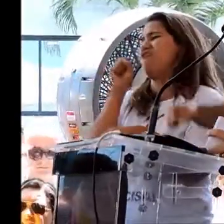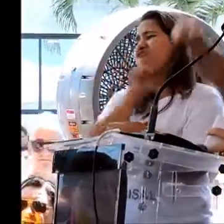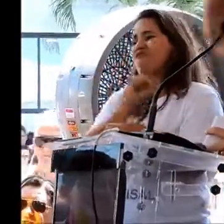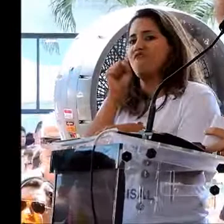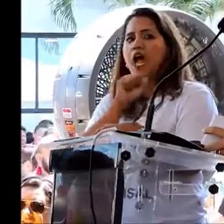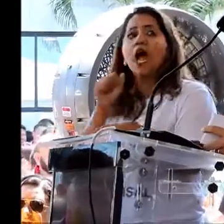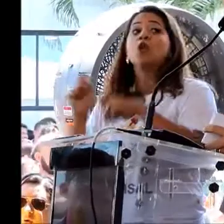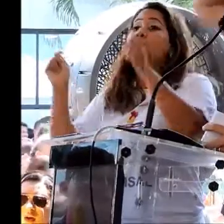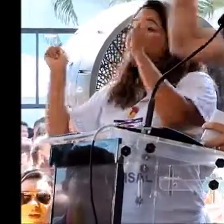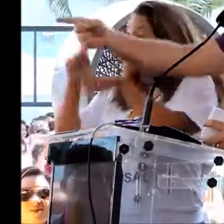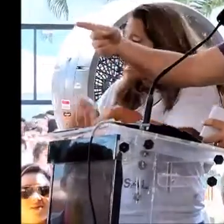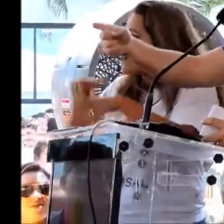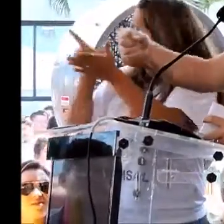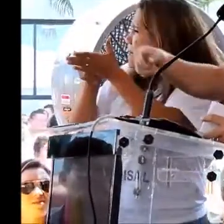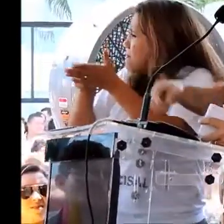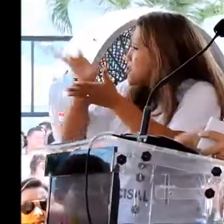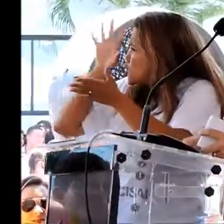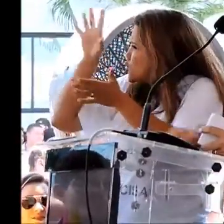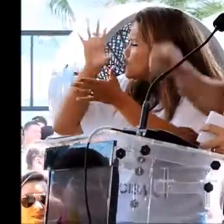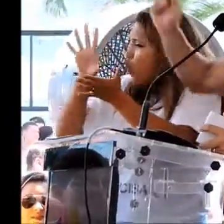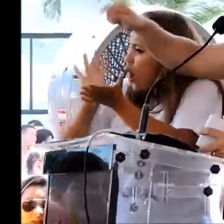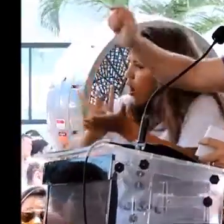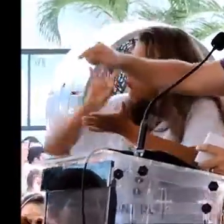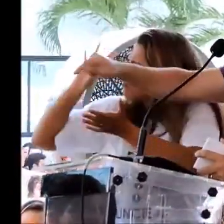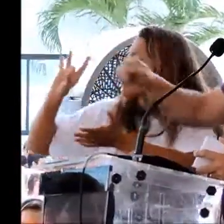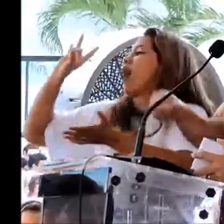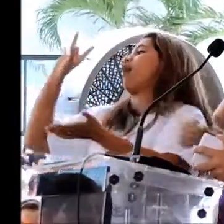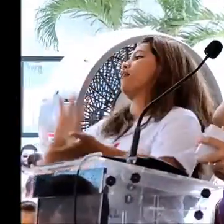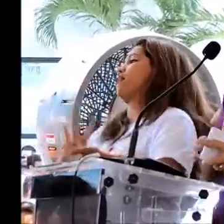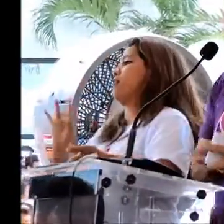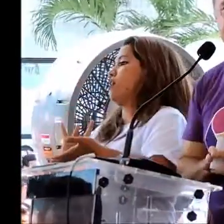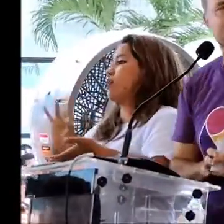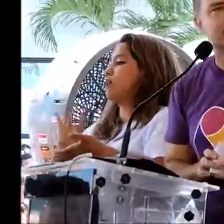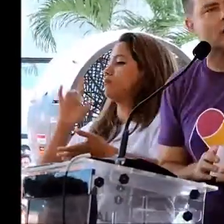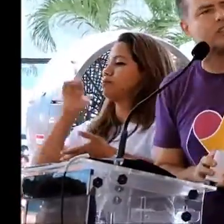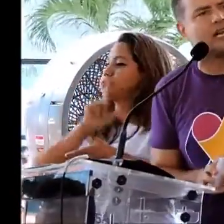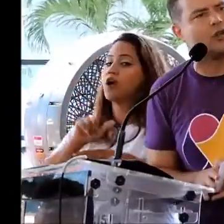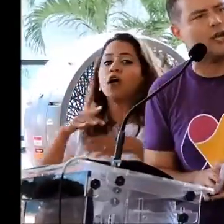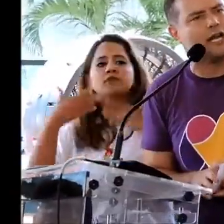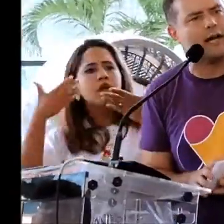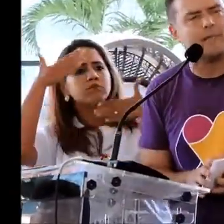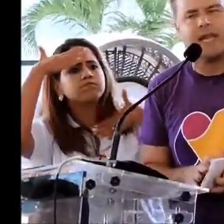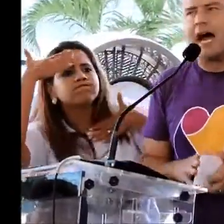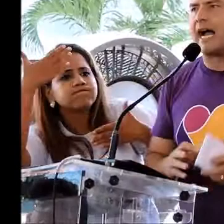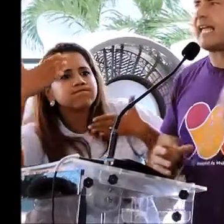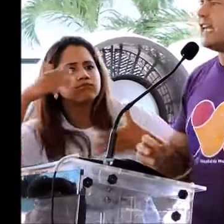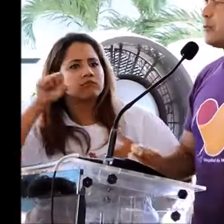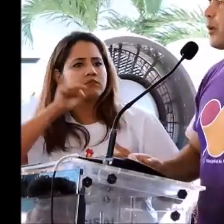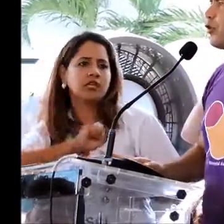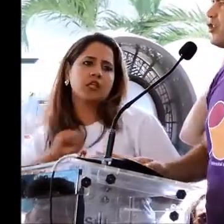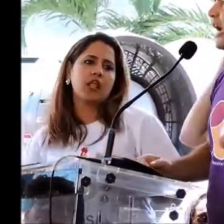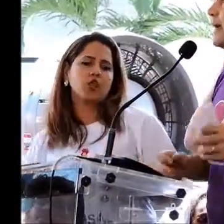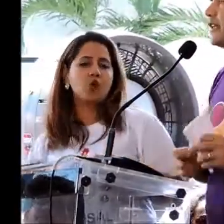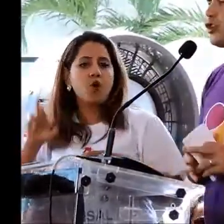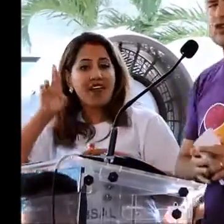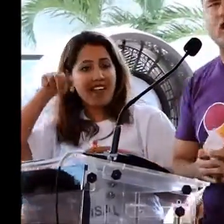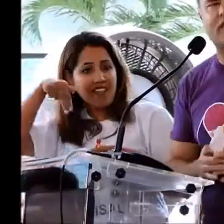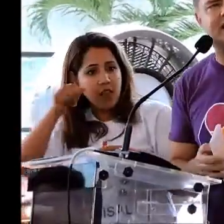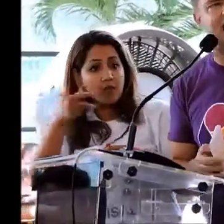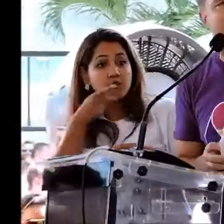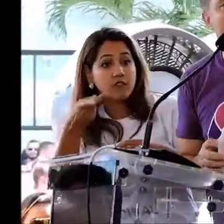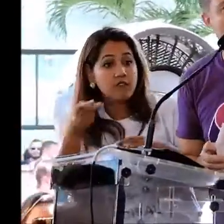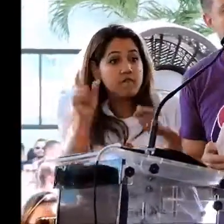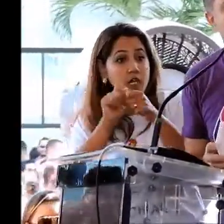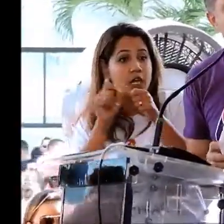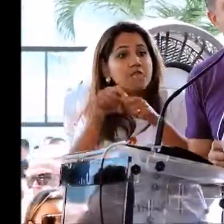antigos, pudesse tirar do papel sonhos, pudesse trazer realizações. Então, senador Renan, aqueles pronunciamentos que o